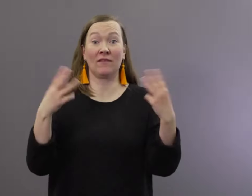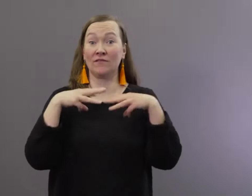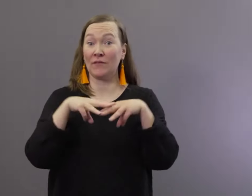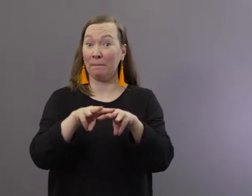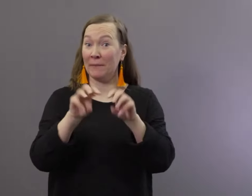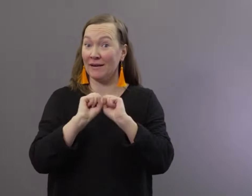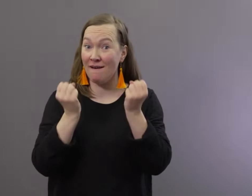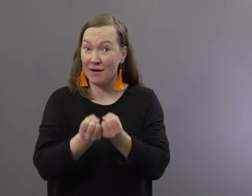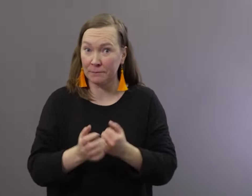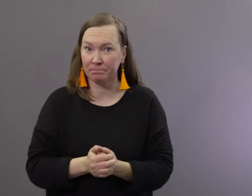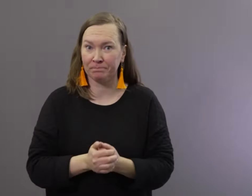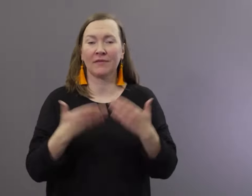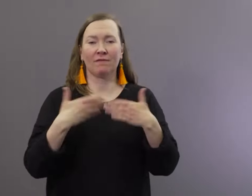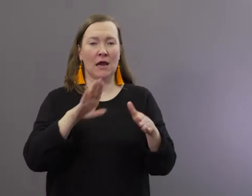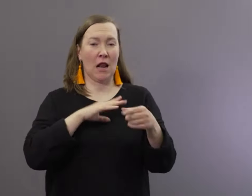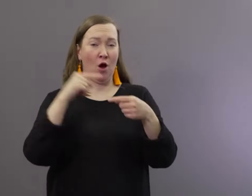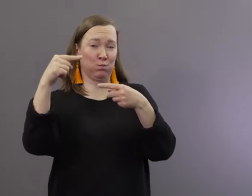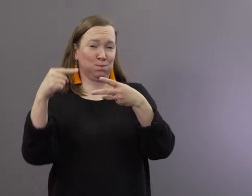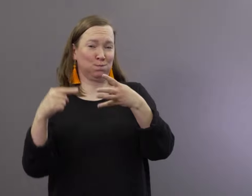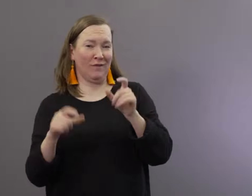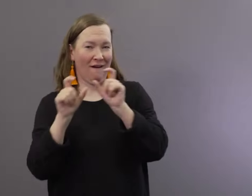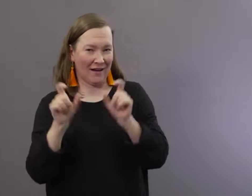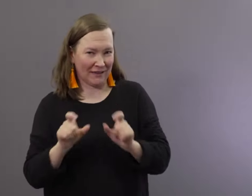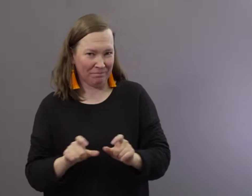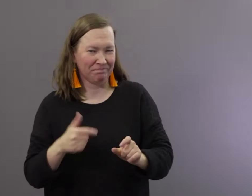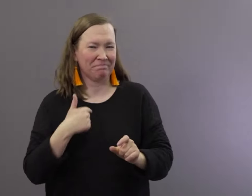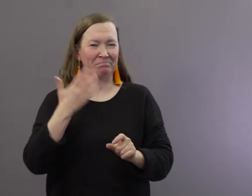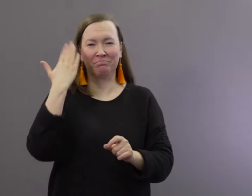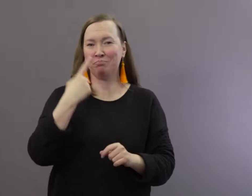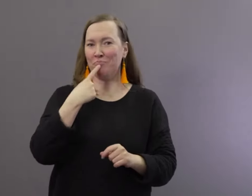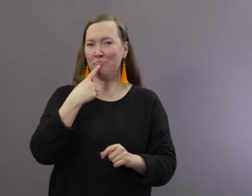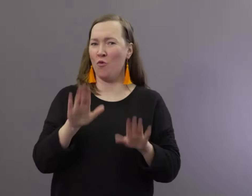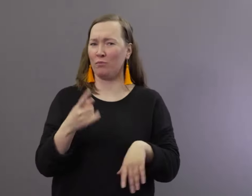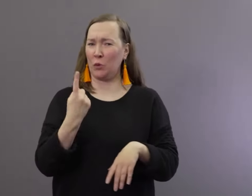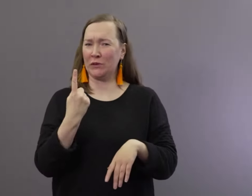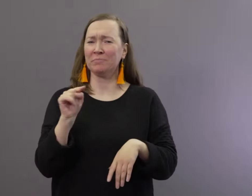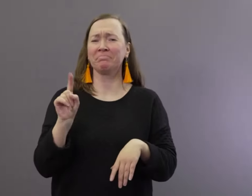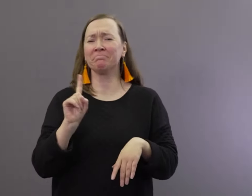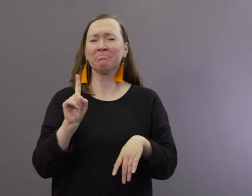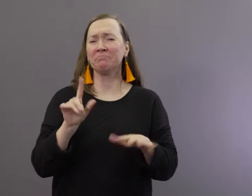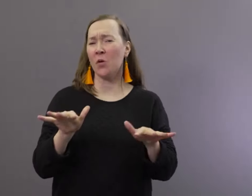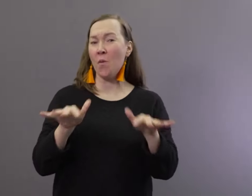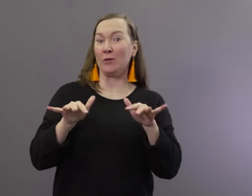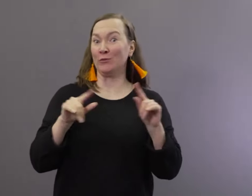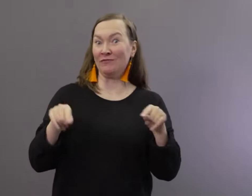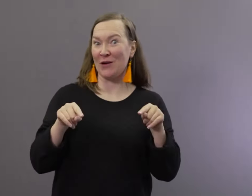Edetään ohjelmassa ja seuraavana meillä viittomakielin päivän webinaarissa on tulossa vielä useampia